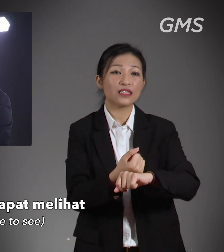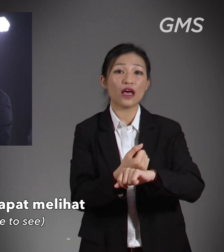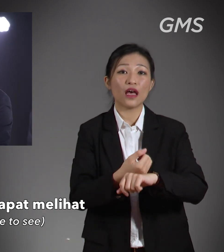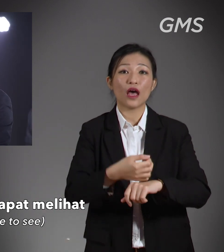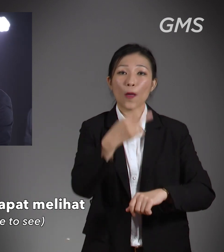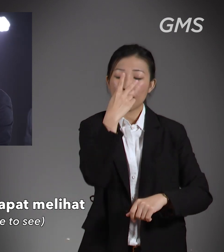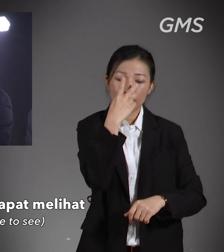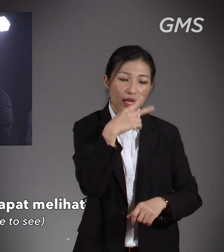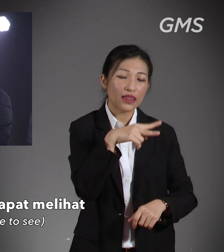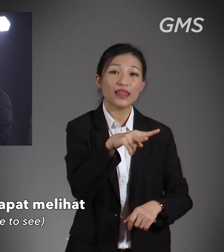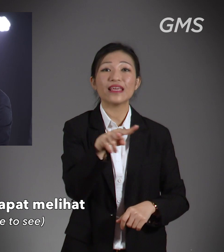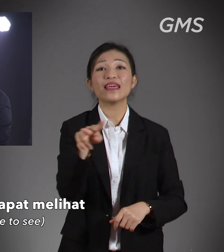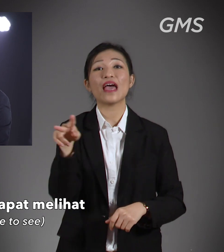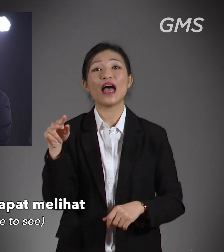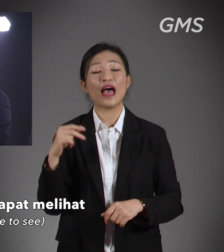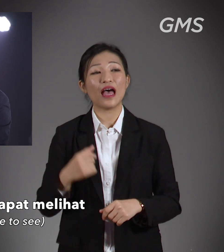dapat